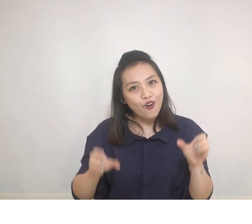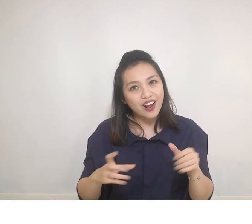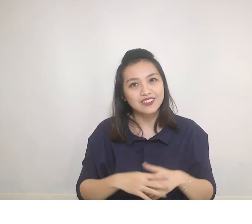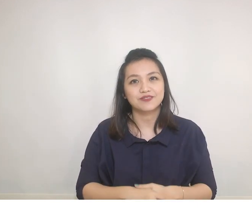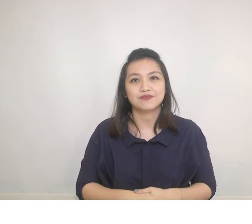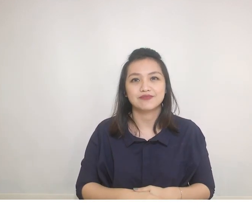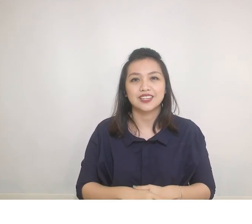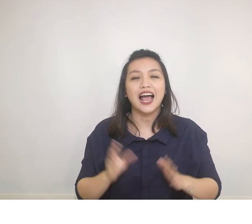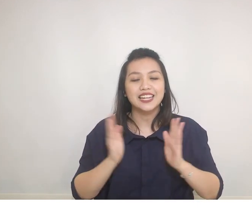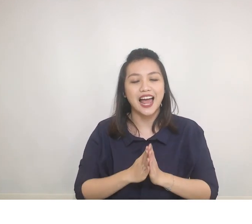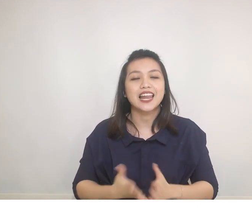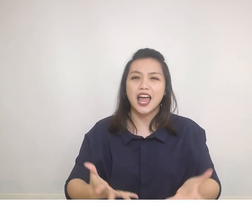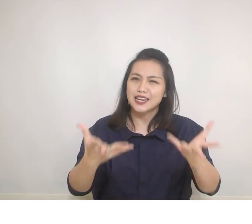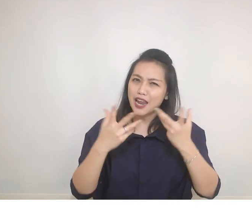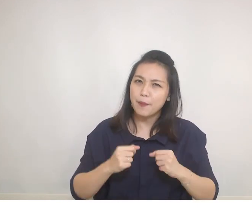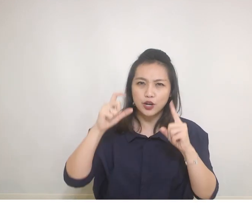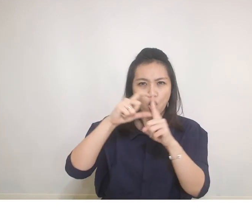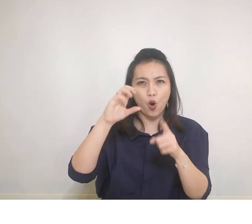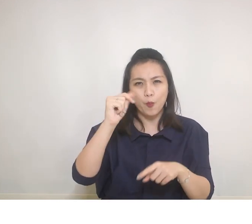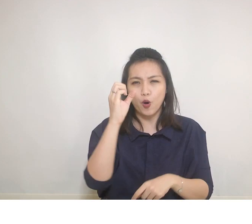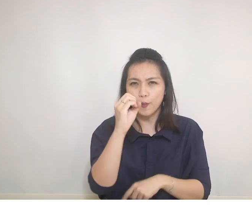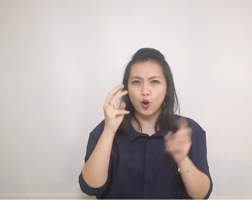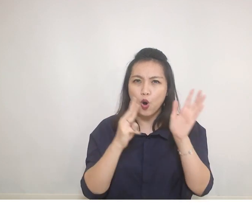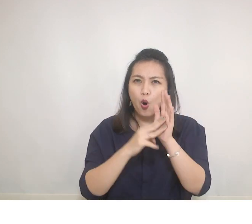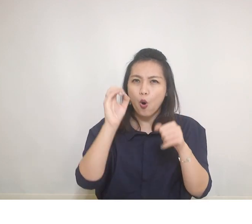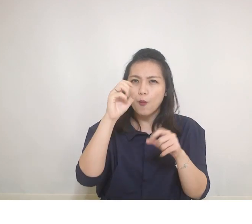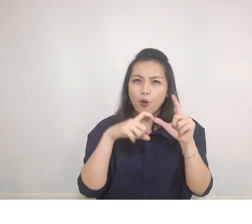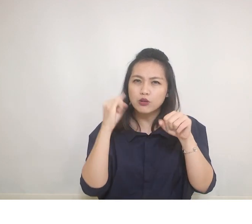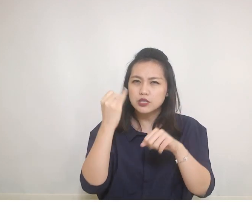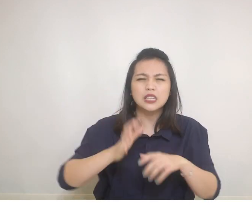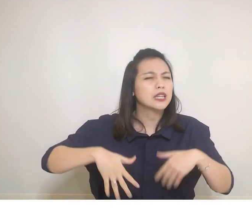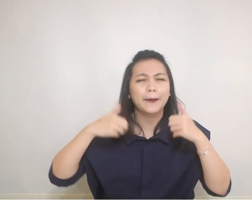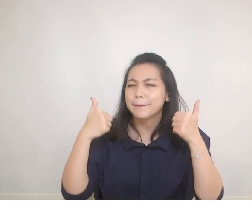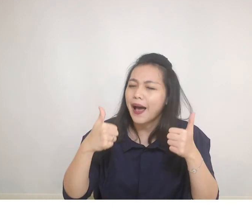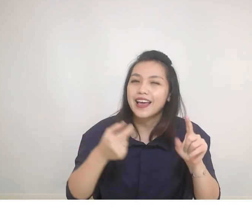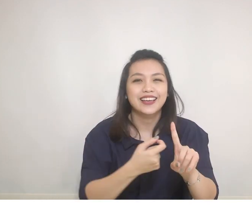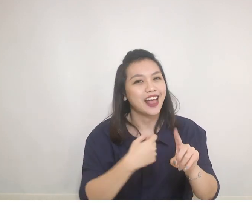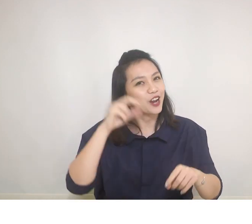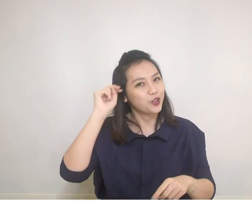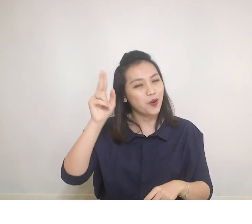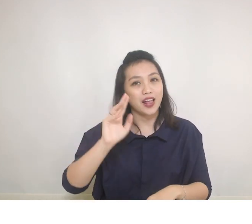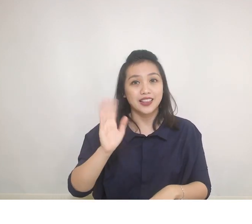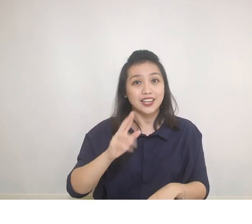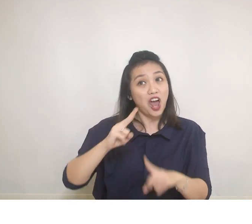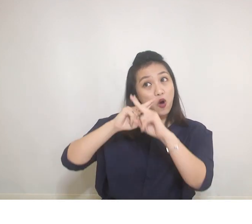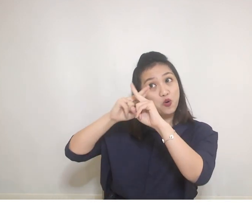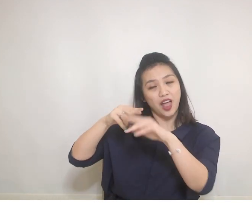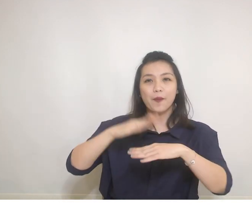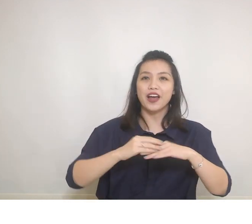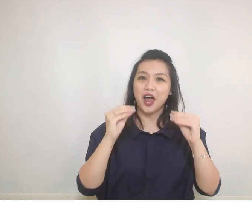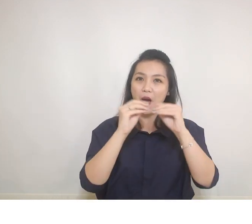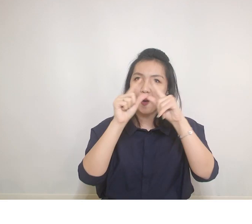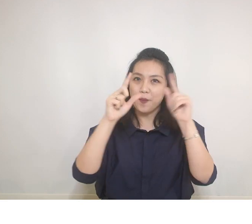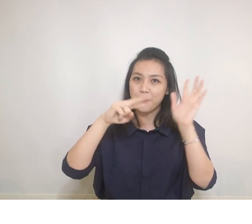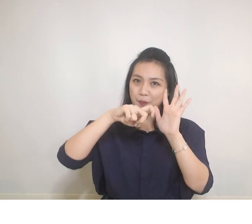nggak salah. Iya, jadi justru malah kami ini ada hubungan keluarga kami juga dipulihkan seperti itu. Jadi